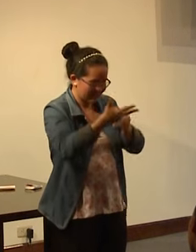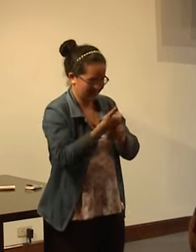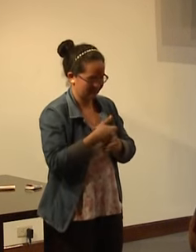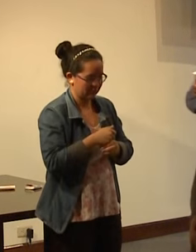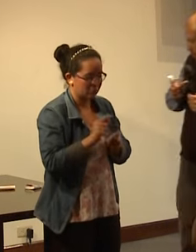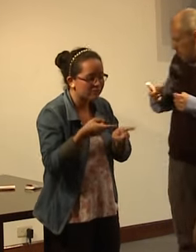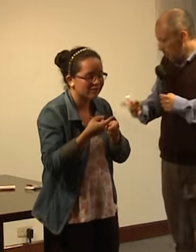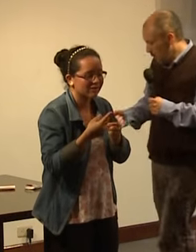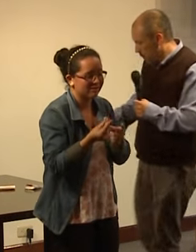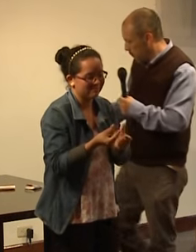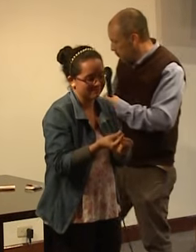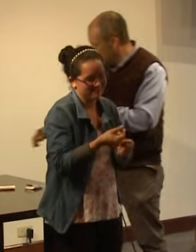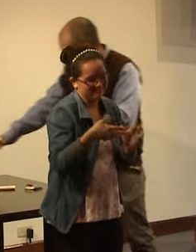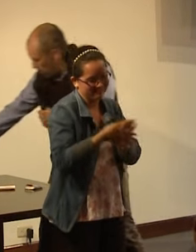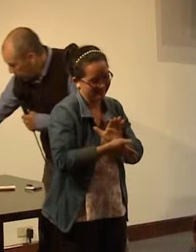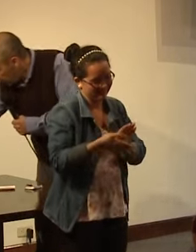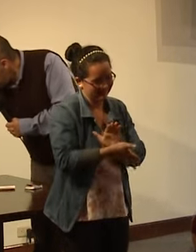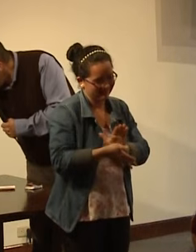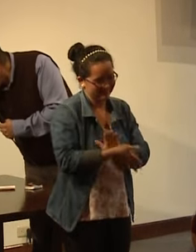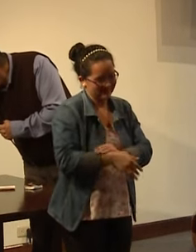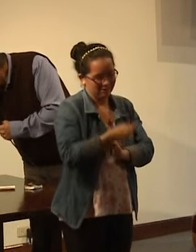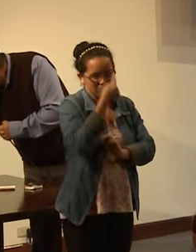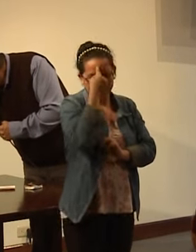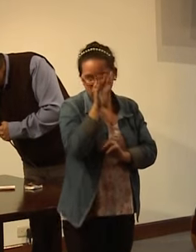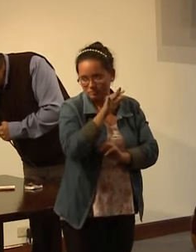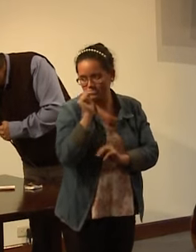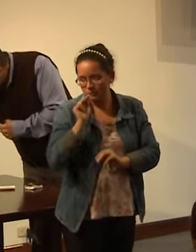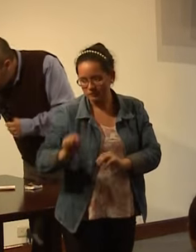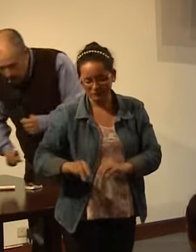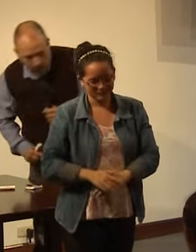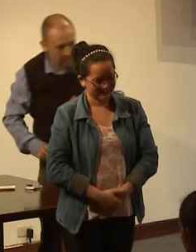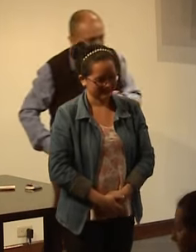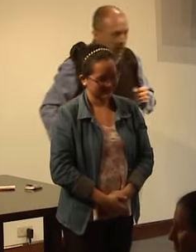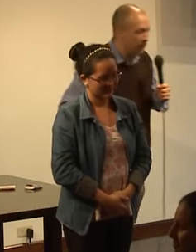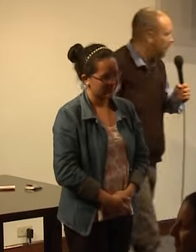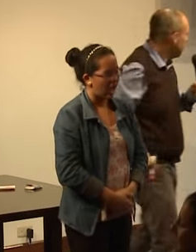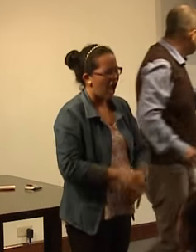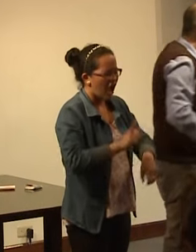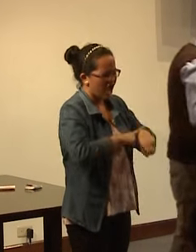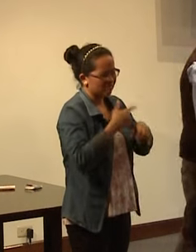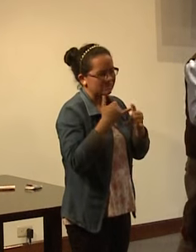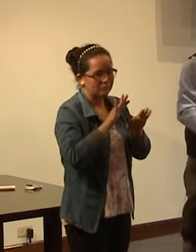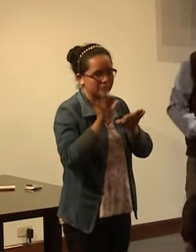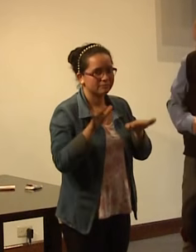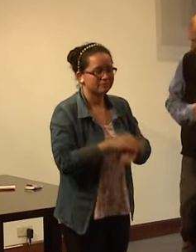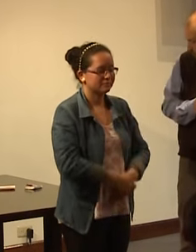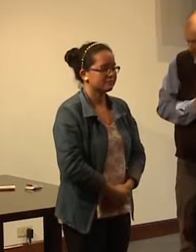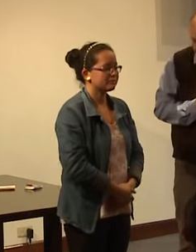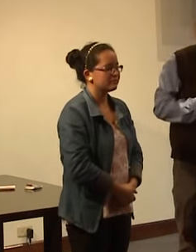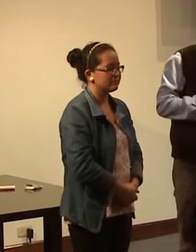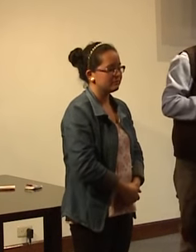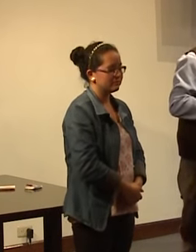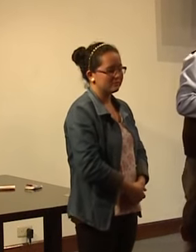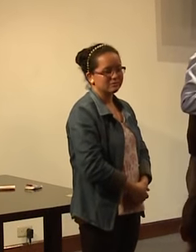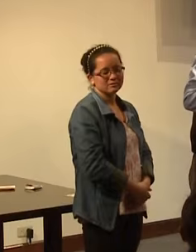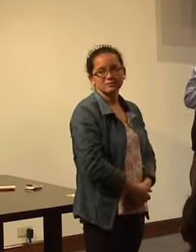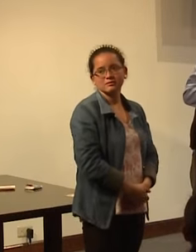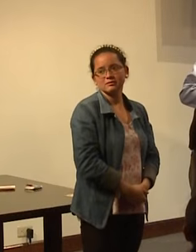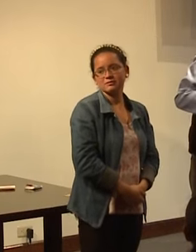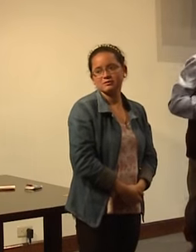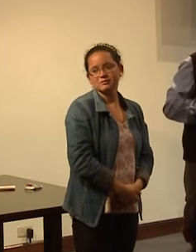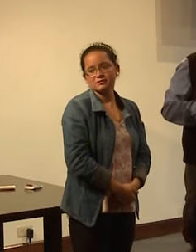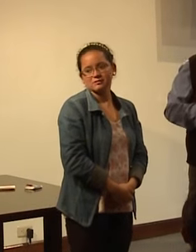rápido porque... Piense, miro acá. ¿Cómo? Ah, estamos apenas. Miren, el asunto...